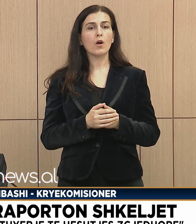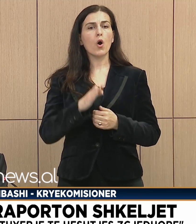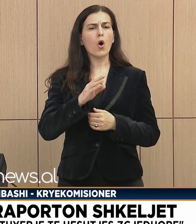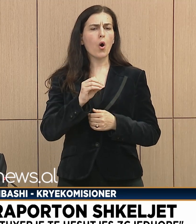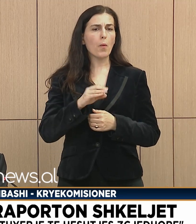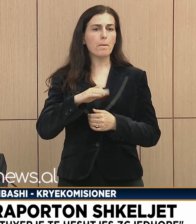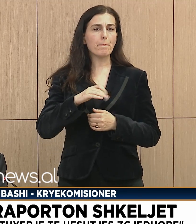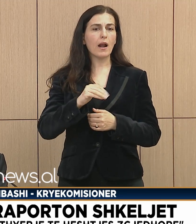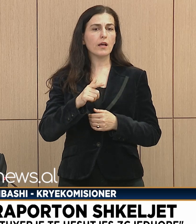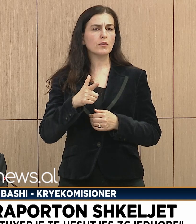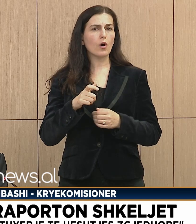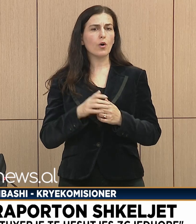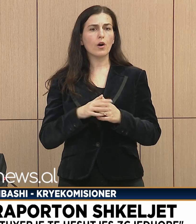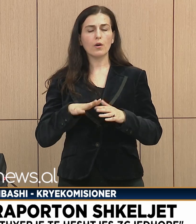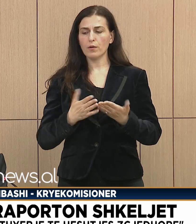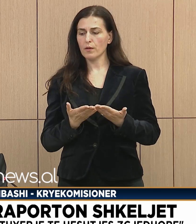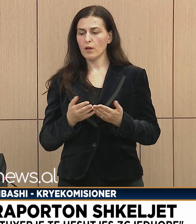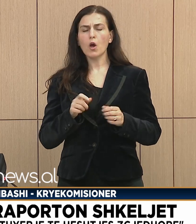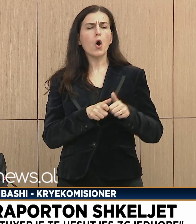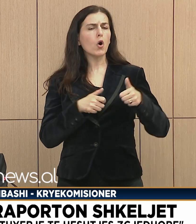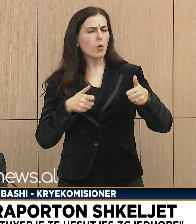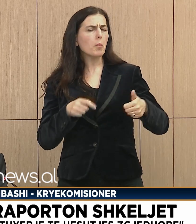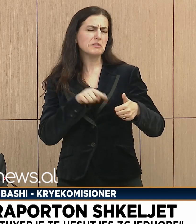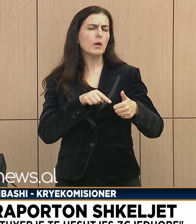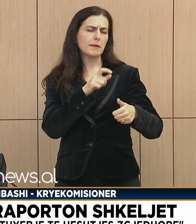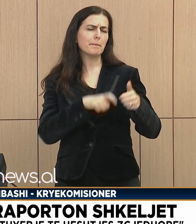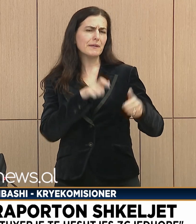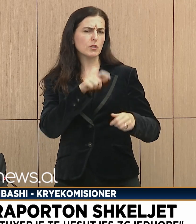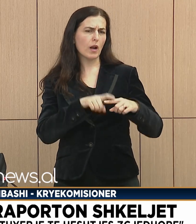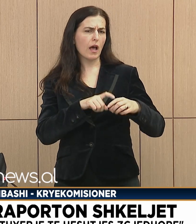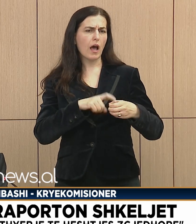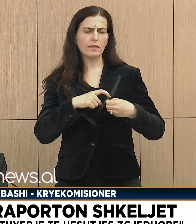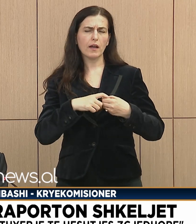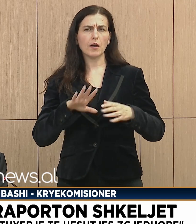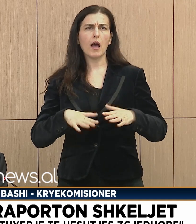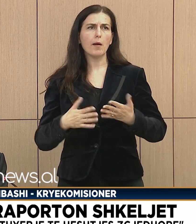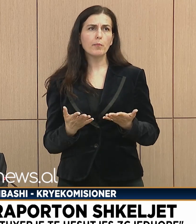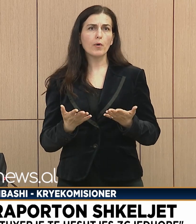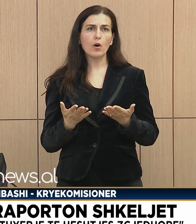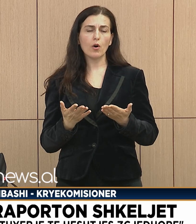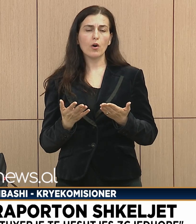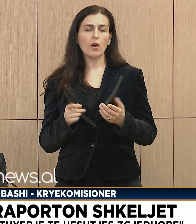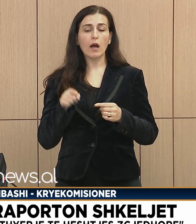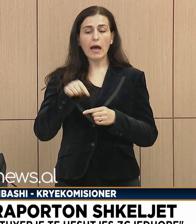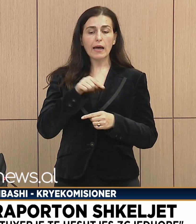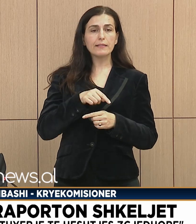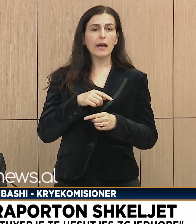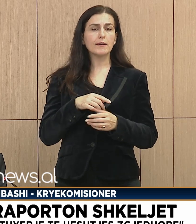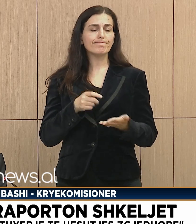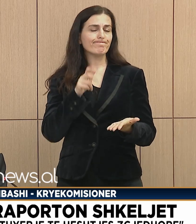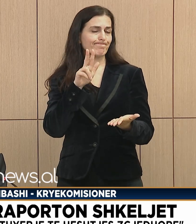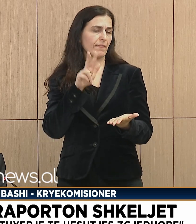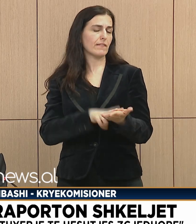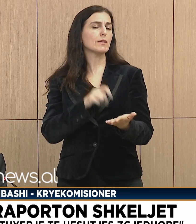operator, po komisioner dhe operator të cilët apo dhe me vendim gjykate, votues me